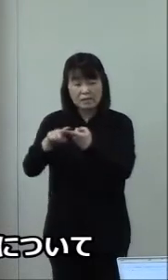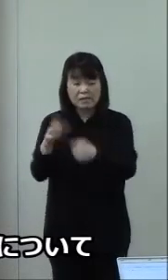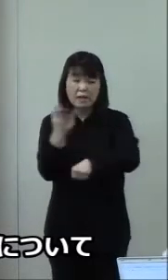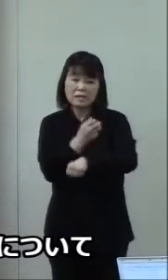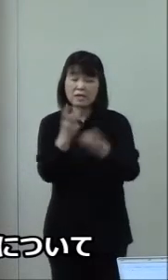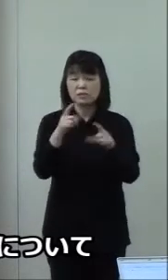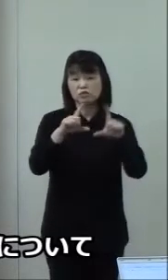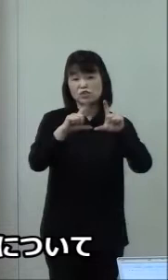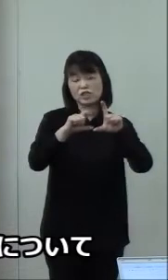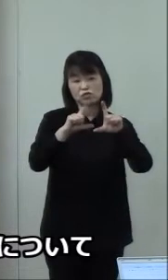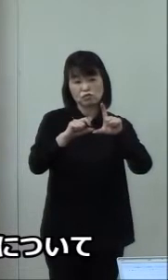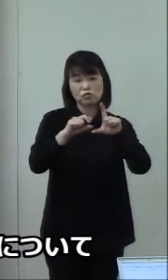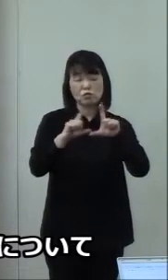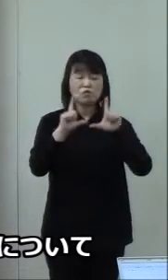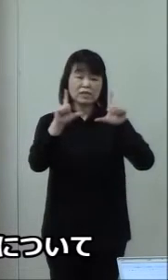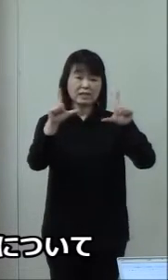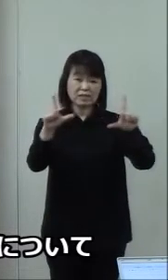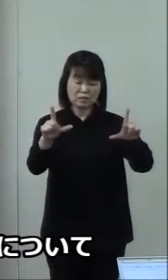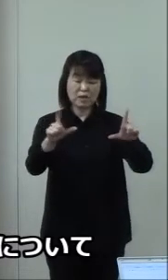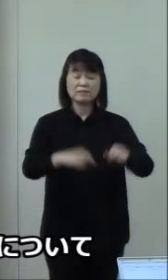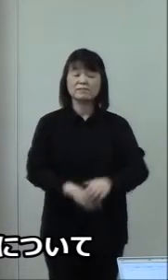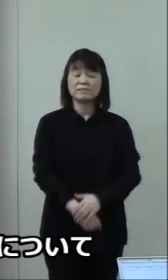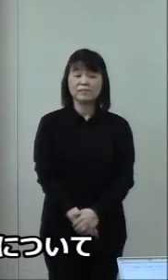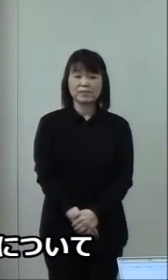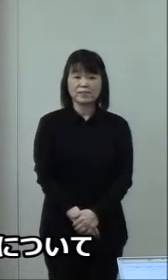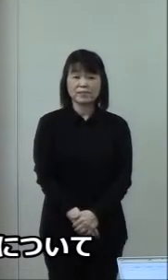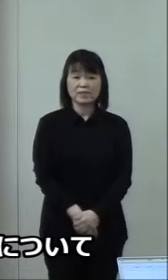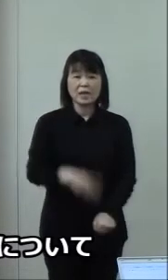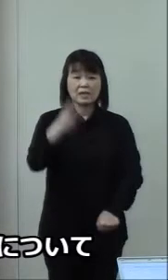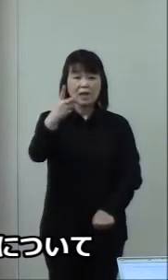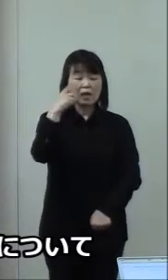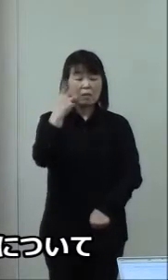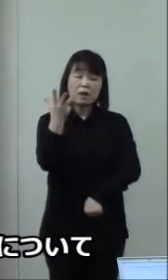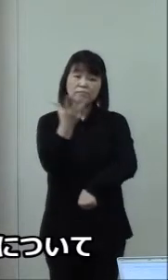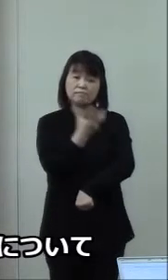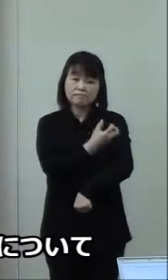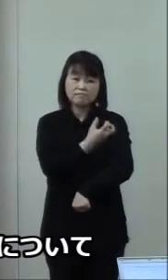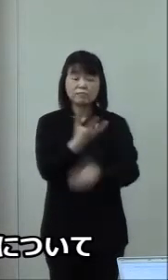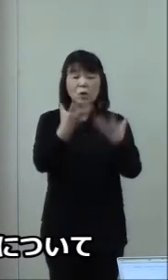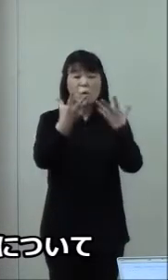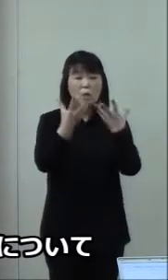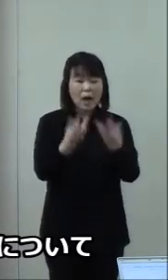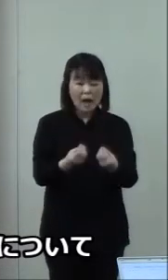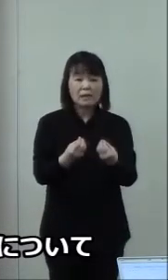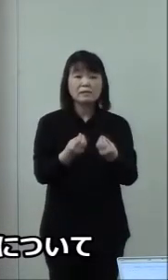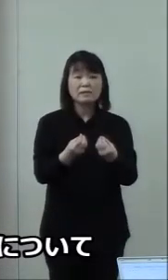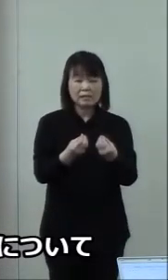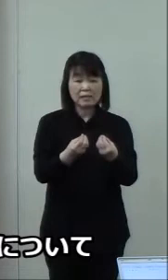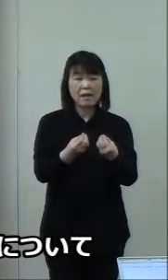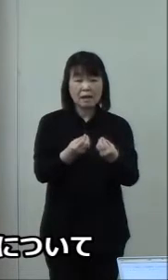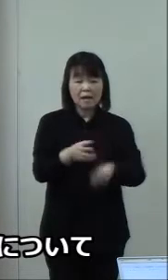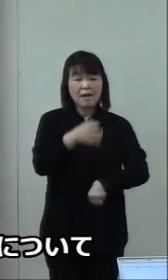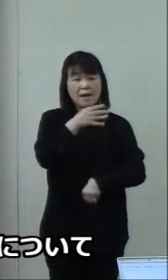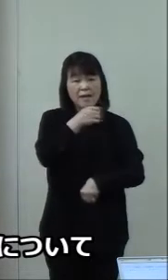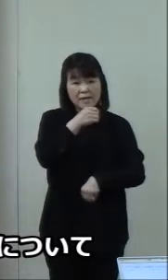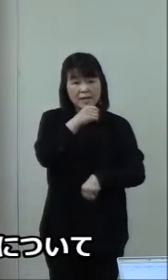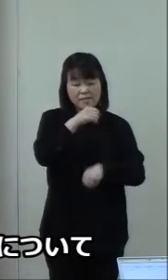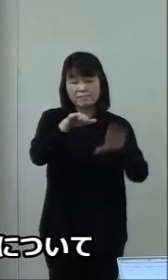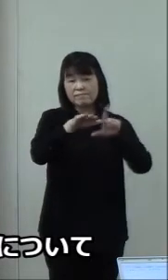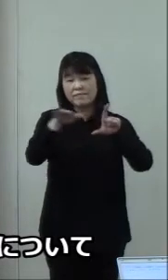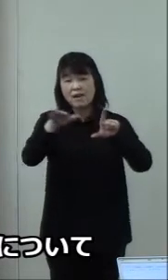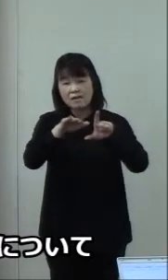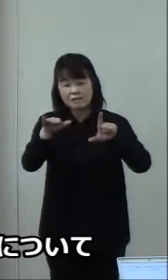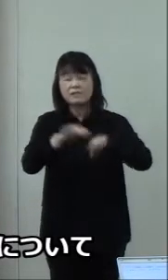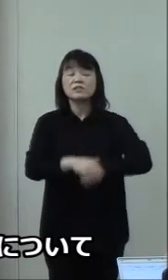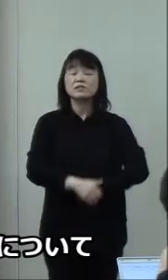出させていただきました。3回目接種の年代ごとの接種率はですね、一番ここの欄に